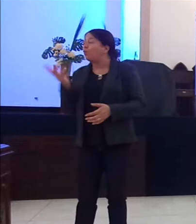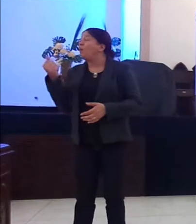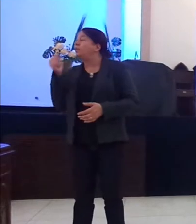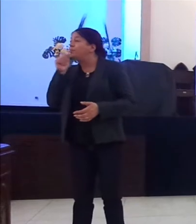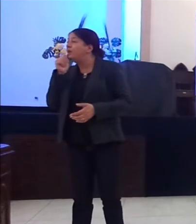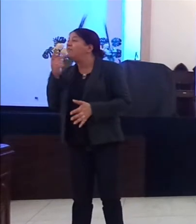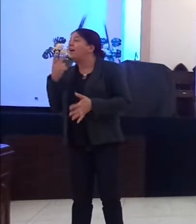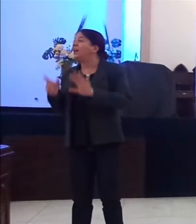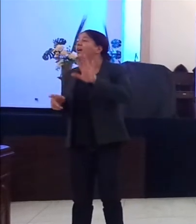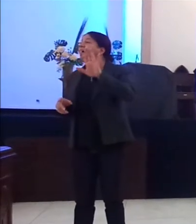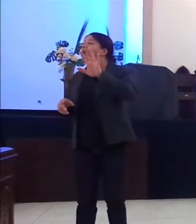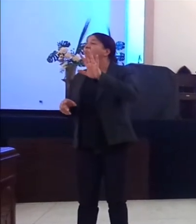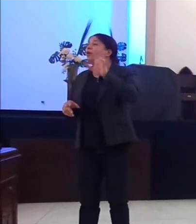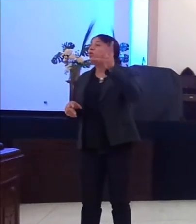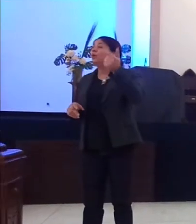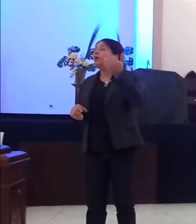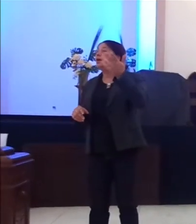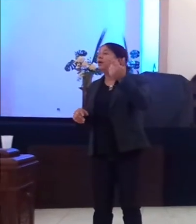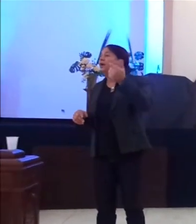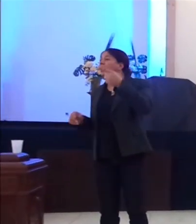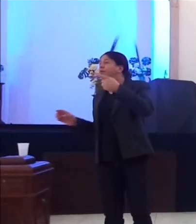agora.